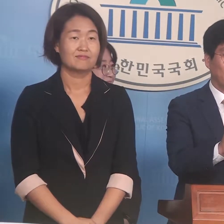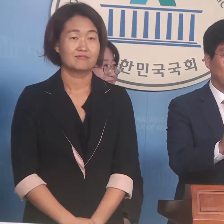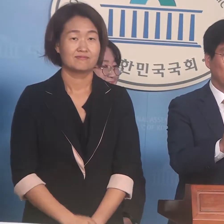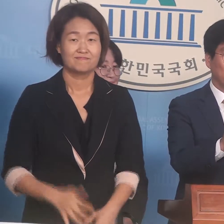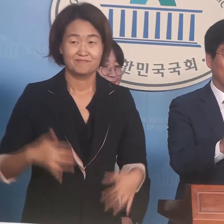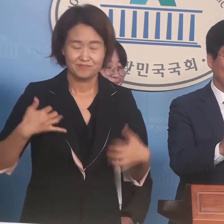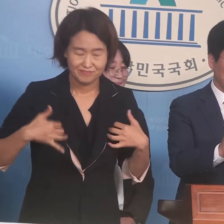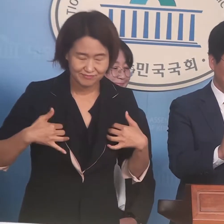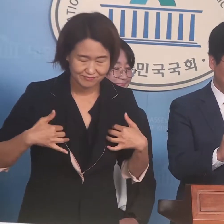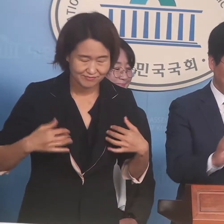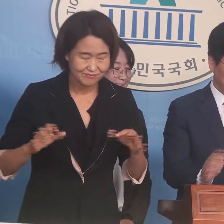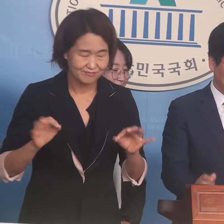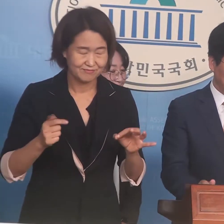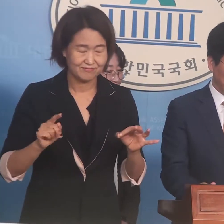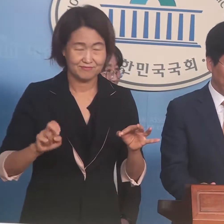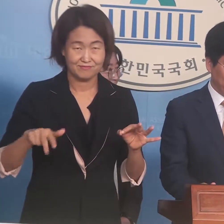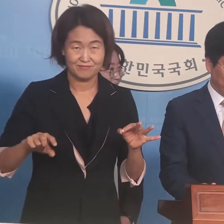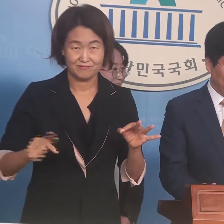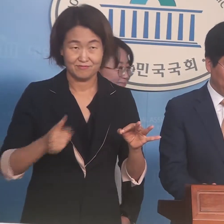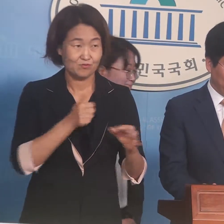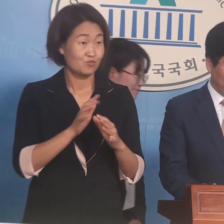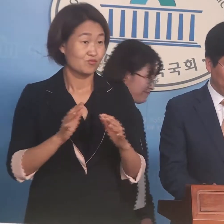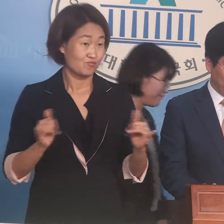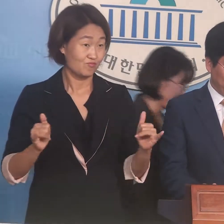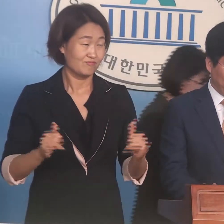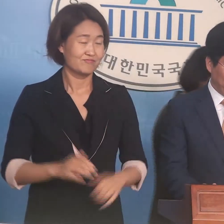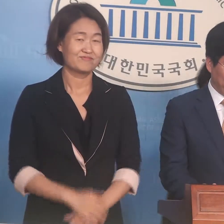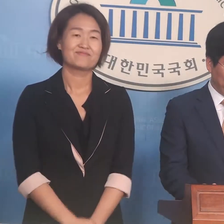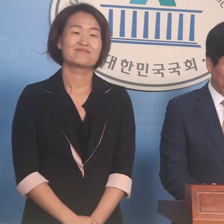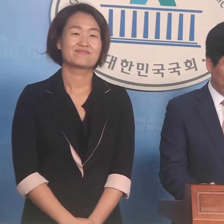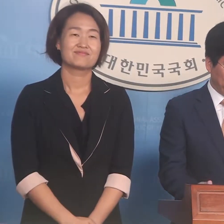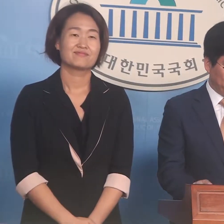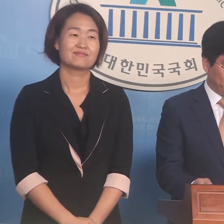네, 반갑습니다. 김남주 변호사입니다.